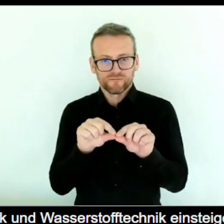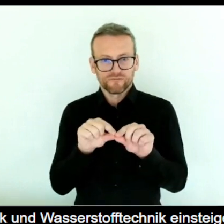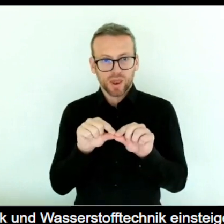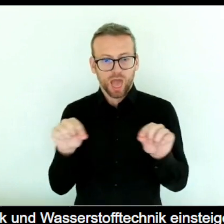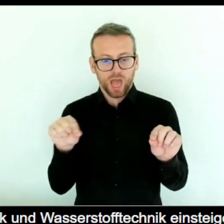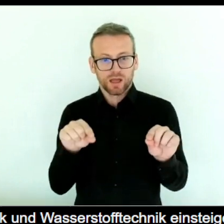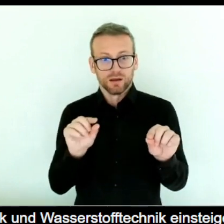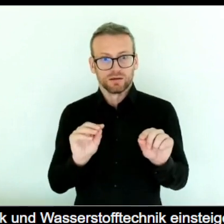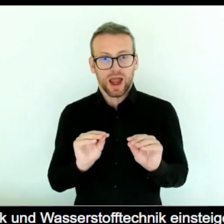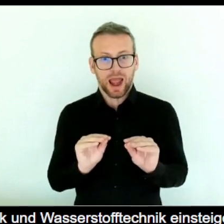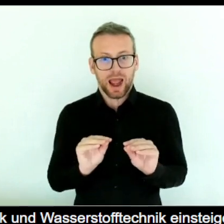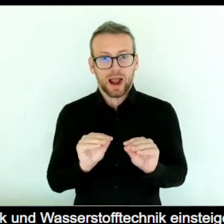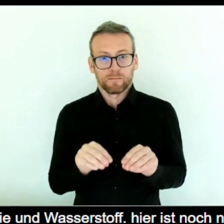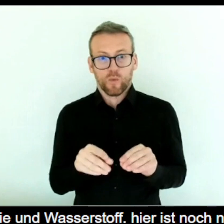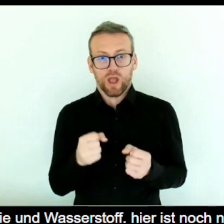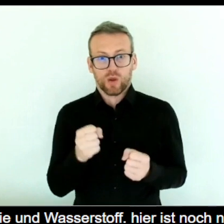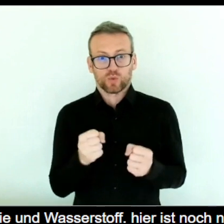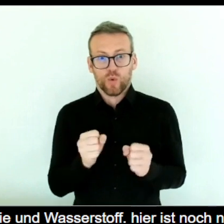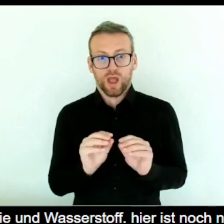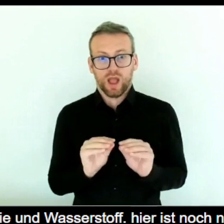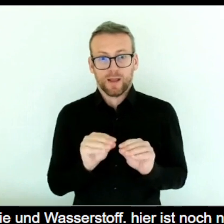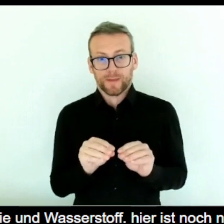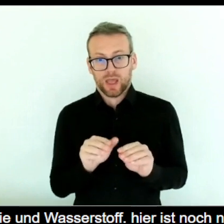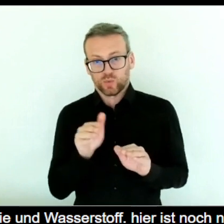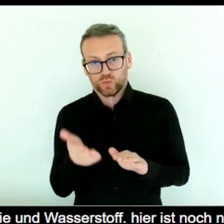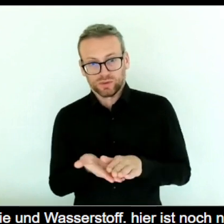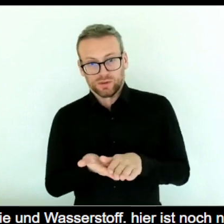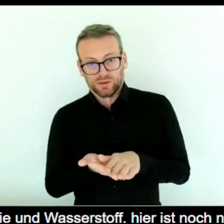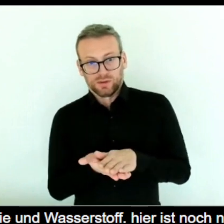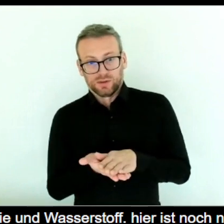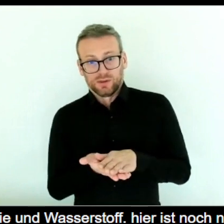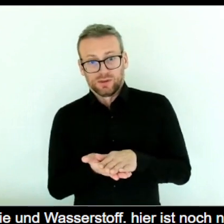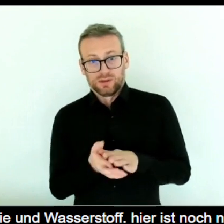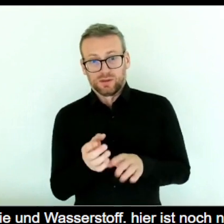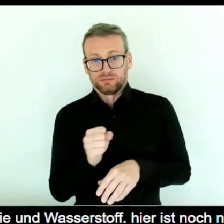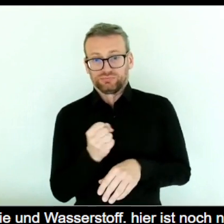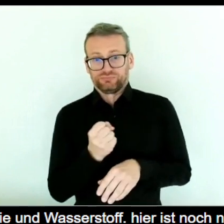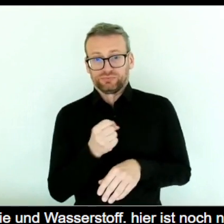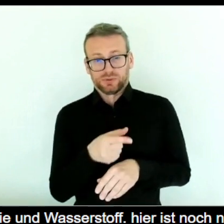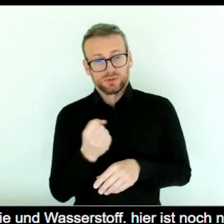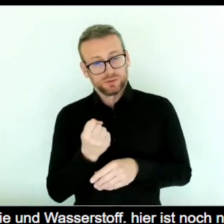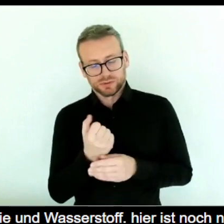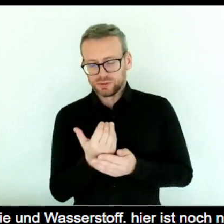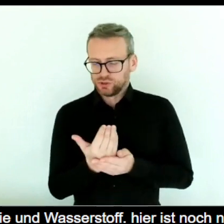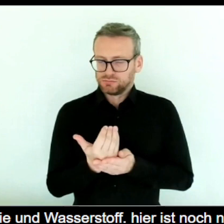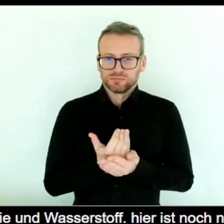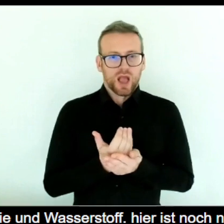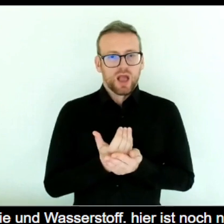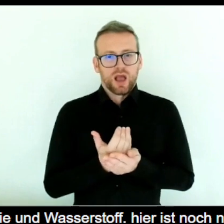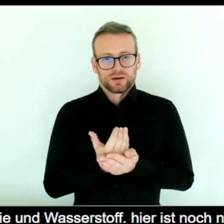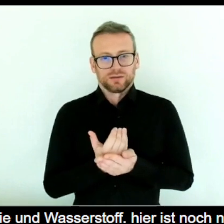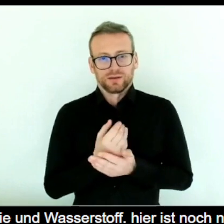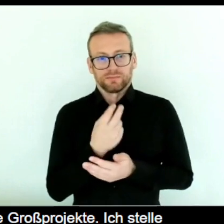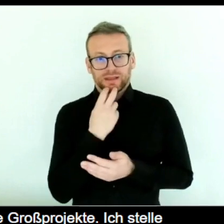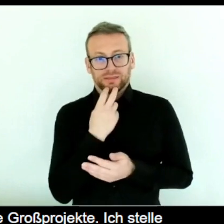-Technik, um Wasserstoff auch transportieren zu können aus dem osteuropäischen Raum, aus dem südosteuropäischen